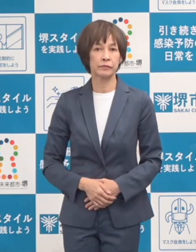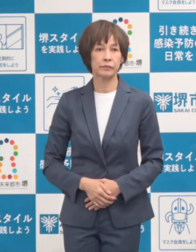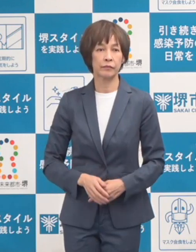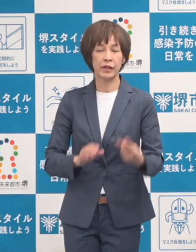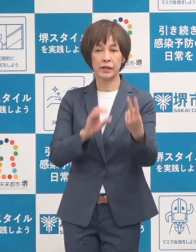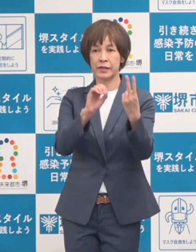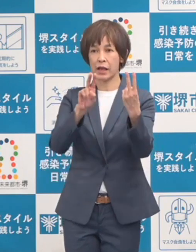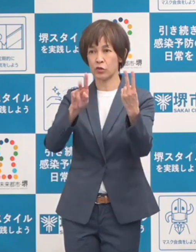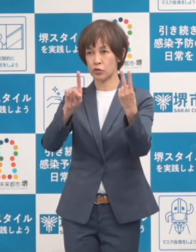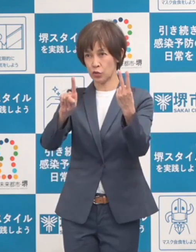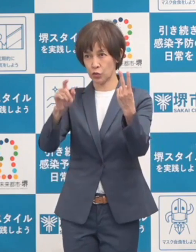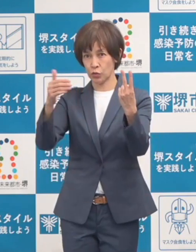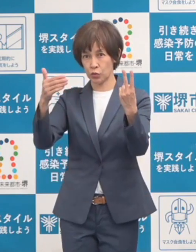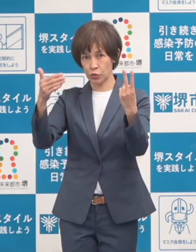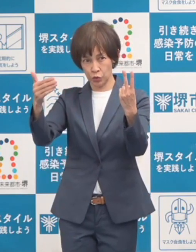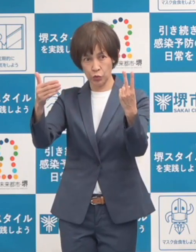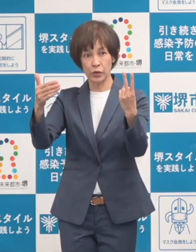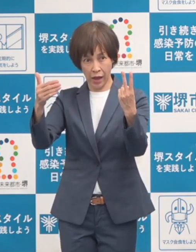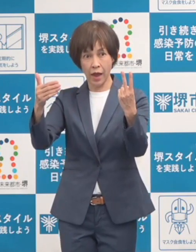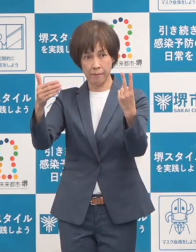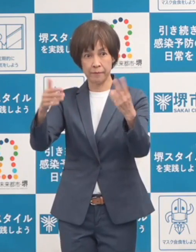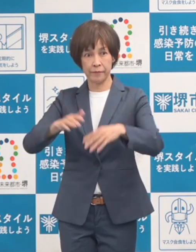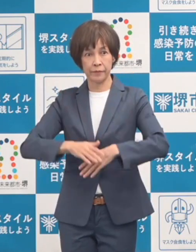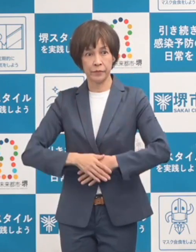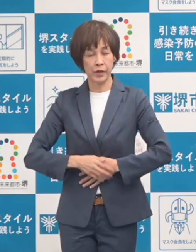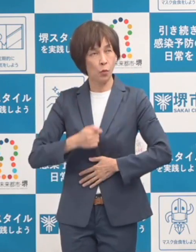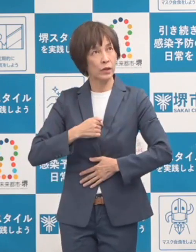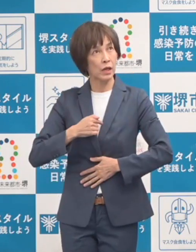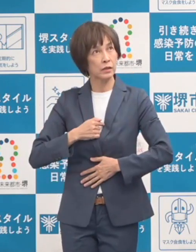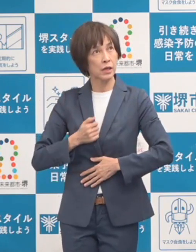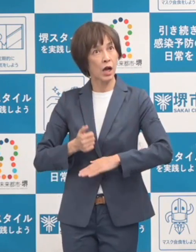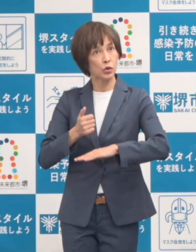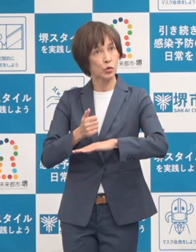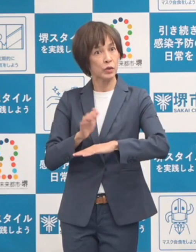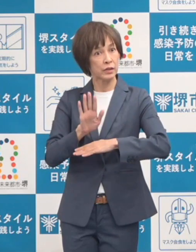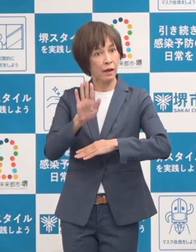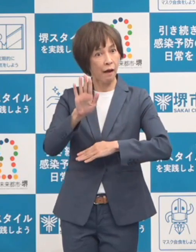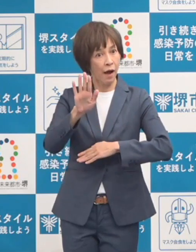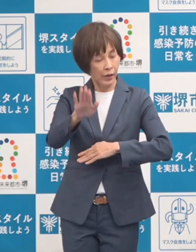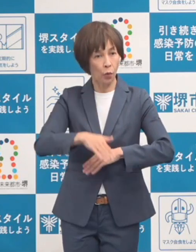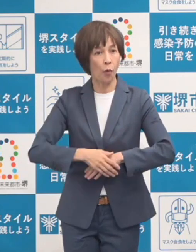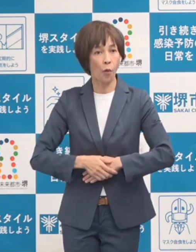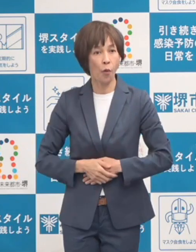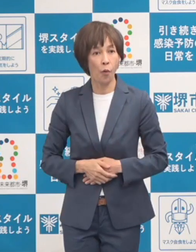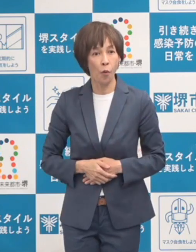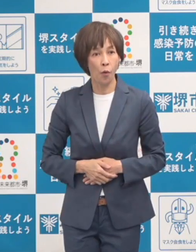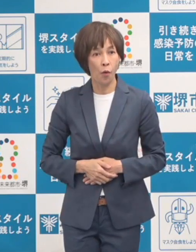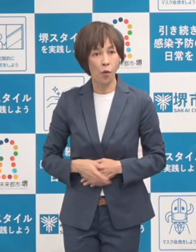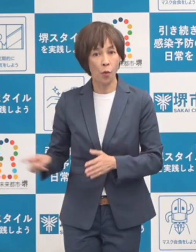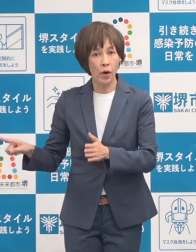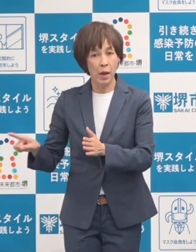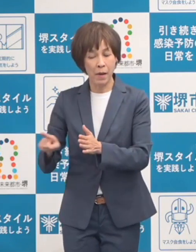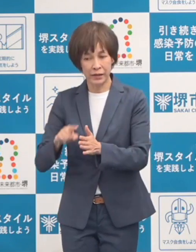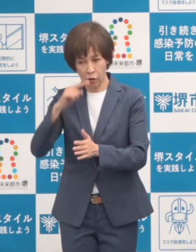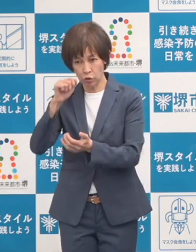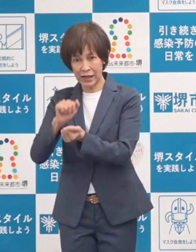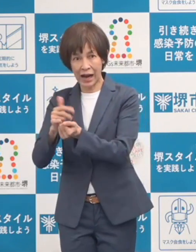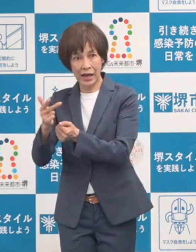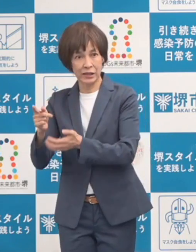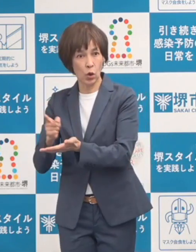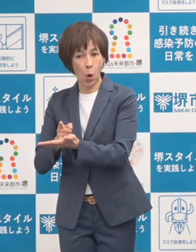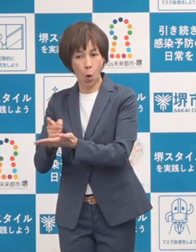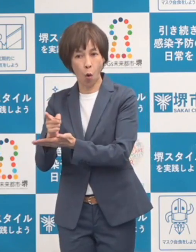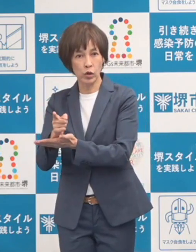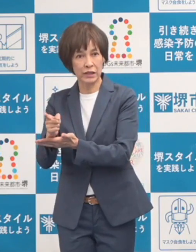2019年のことでして、私が就任した後にこれまでの市の方針を変え